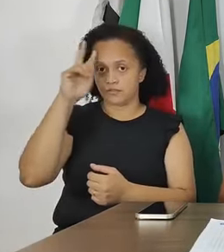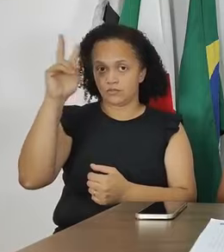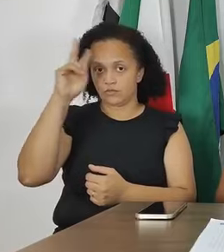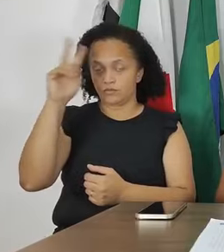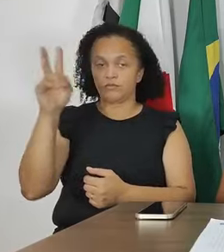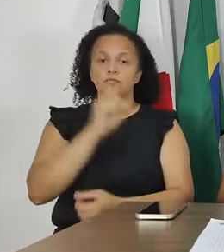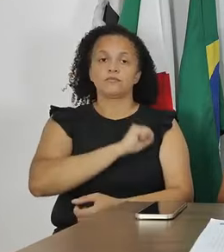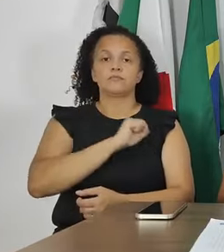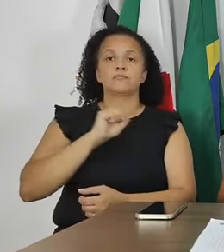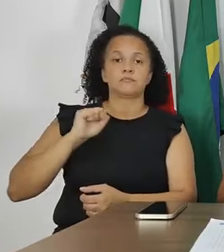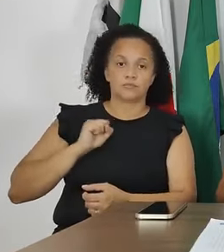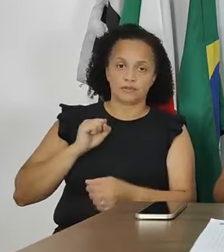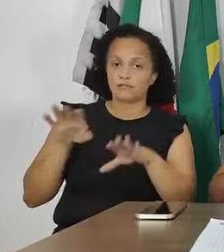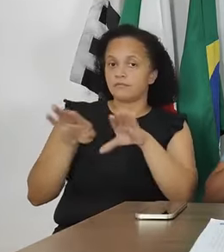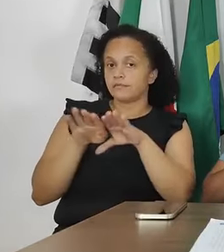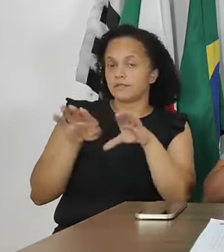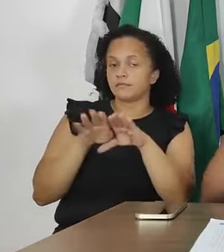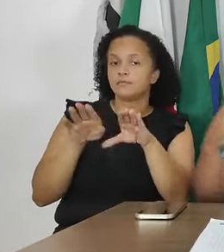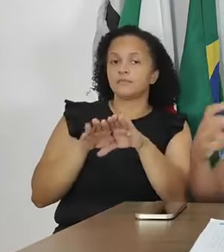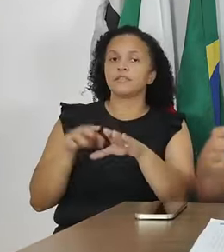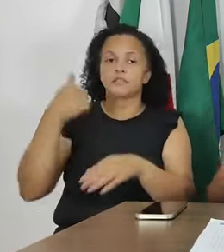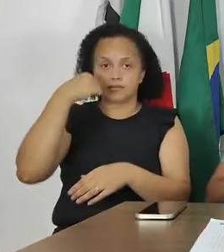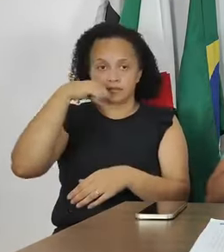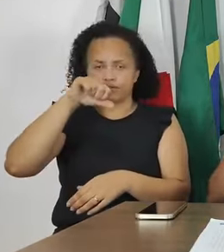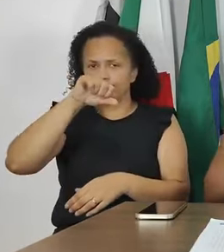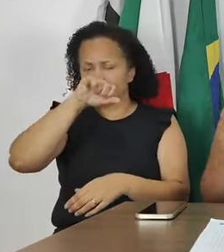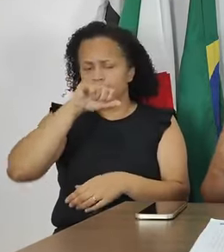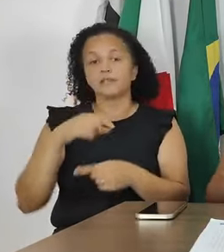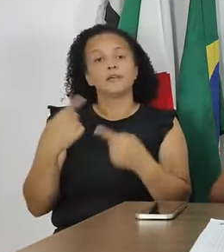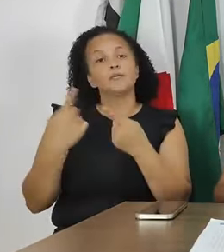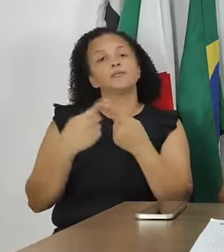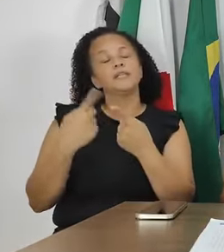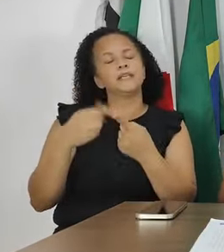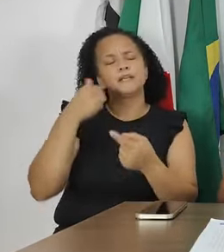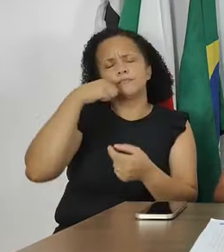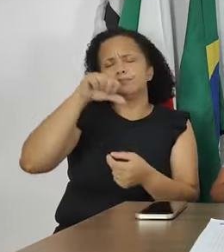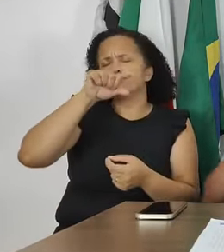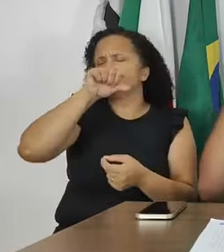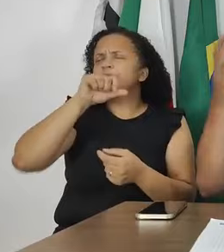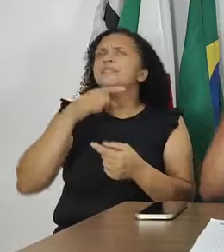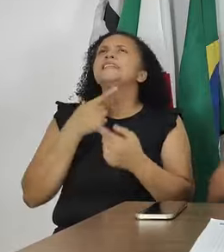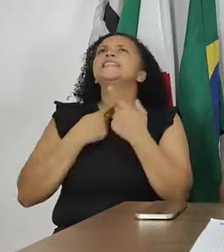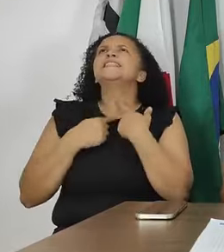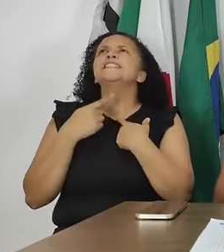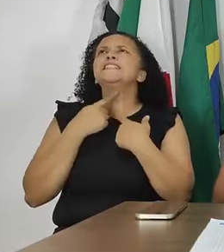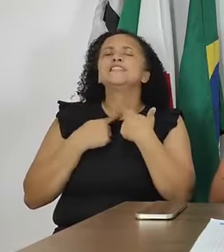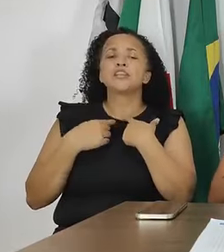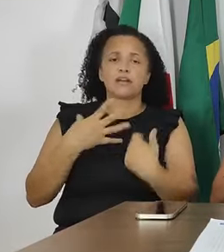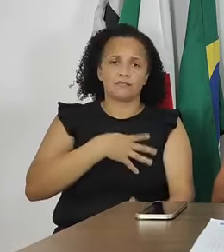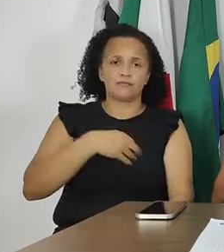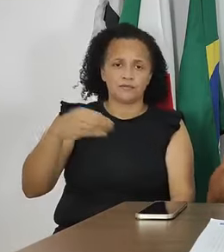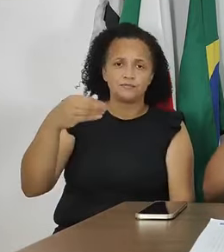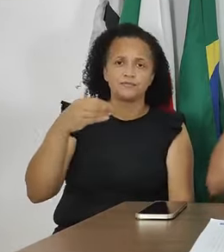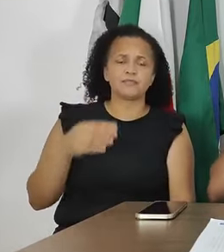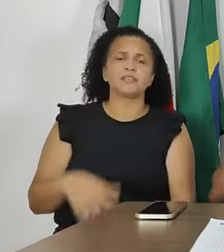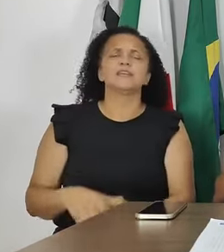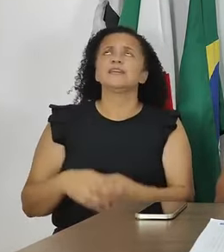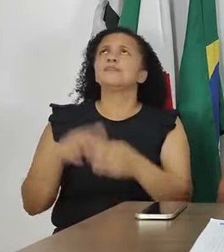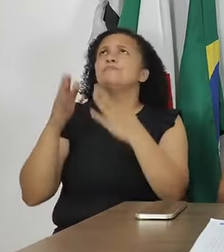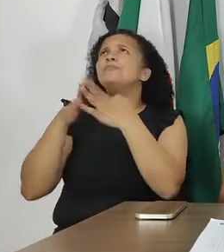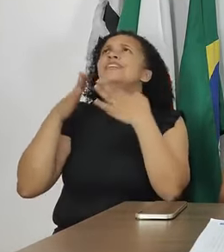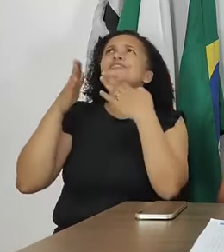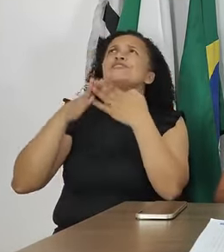mãe, que queria tanto, desejava tanto ter um filho, que fez um voto ao Senhor, e que quando o Senhor